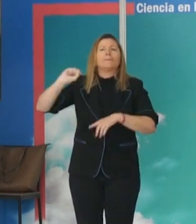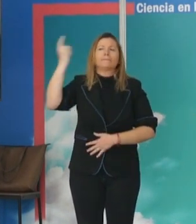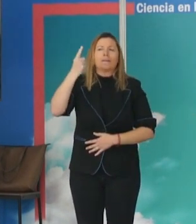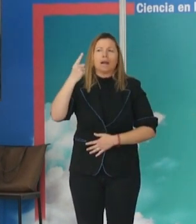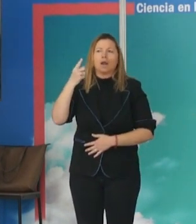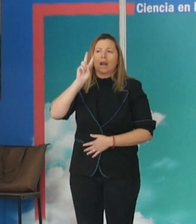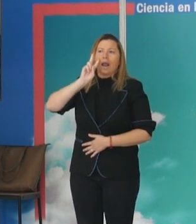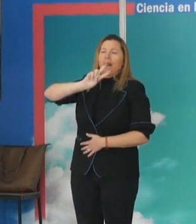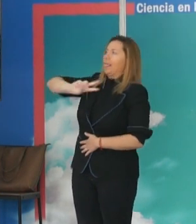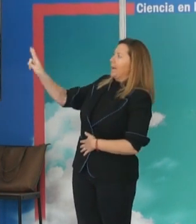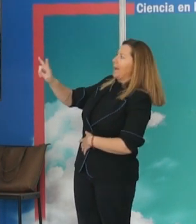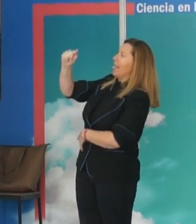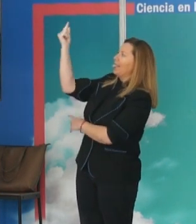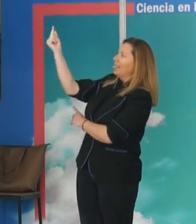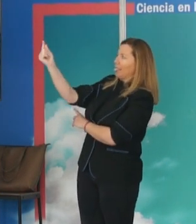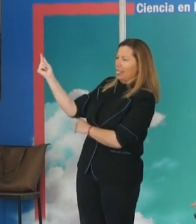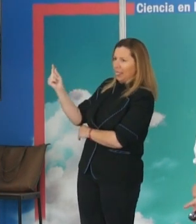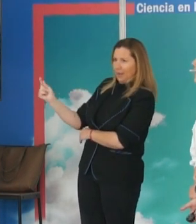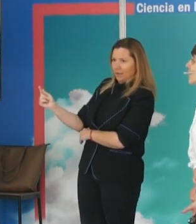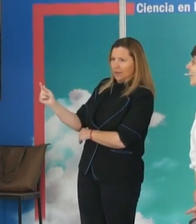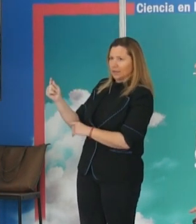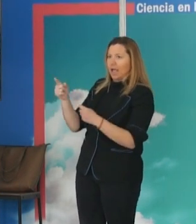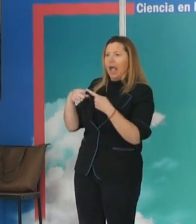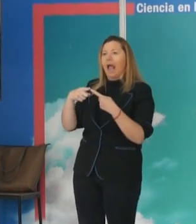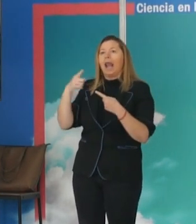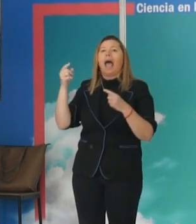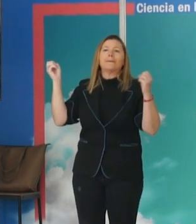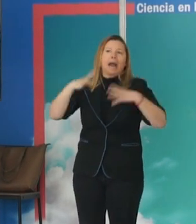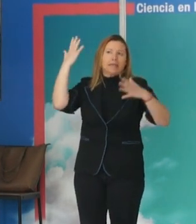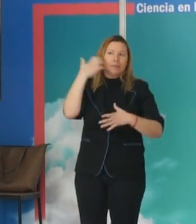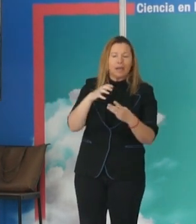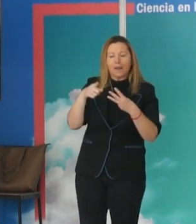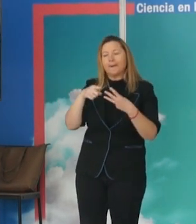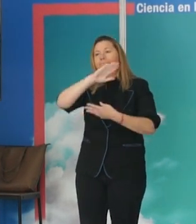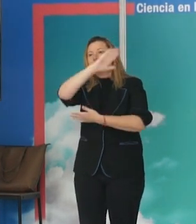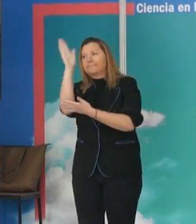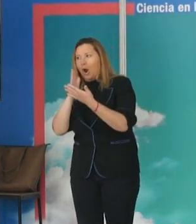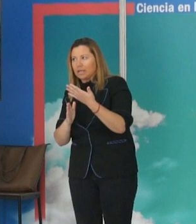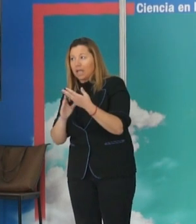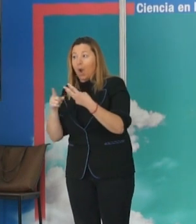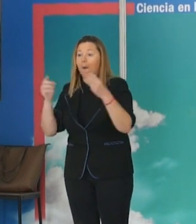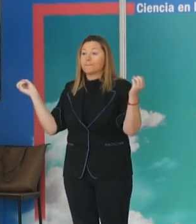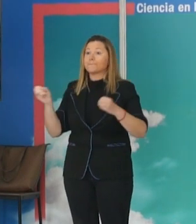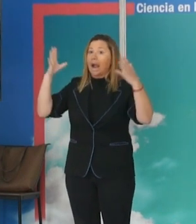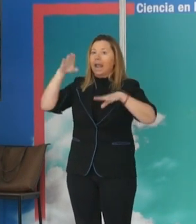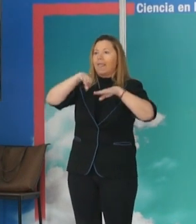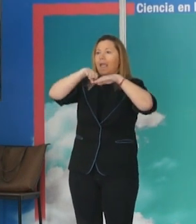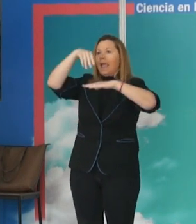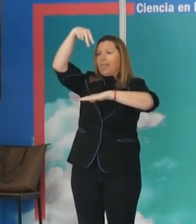que los vayamos relacionando con cuál sería magia sobrenatural, magia poética o magia de